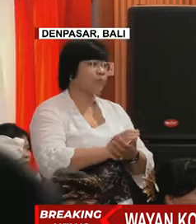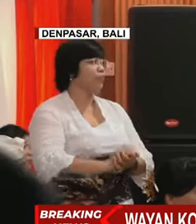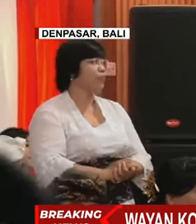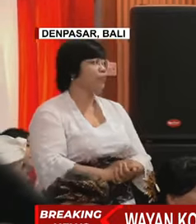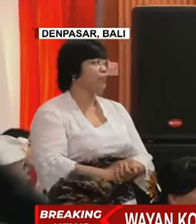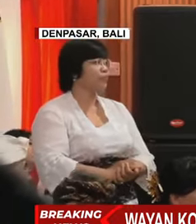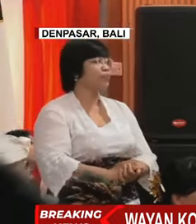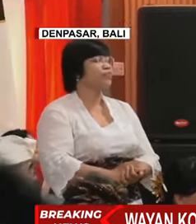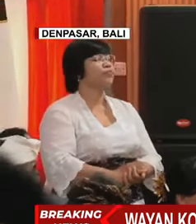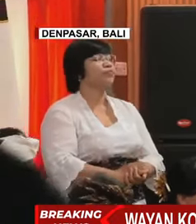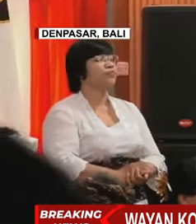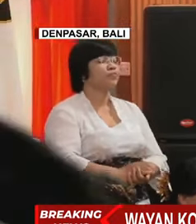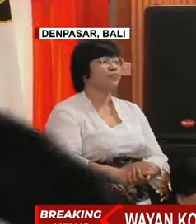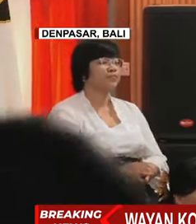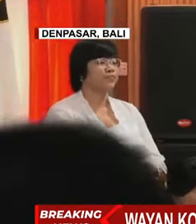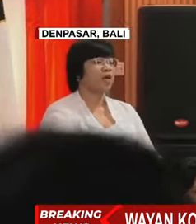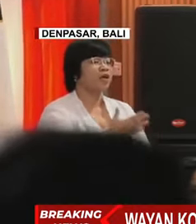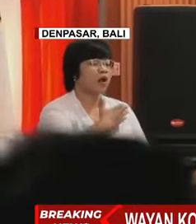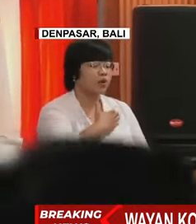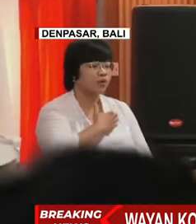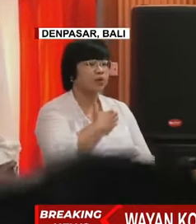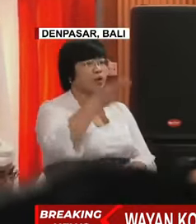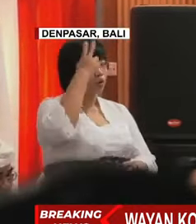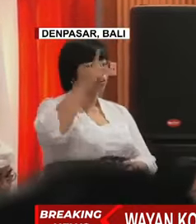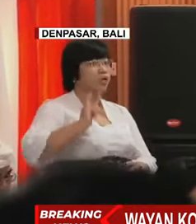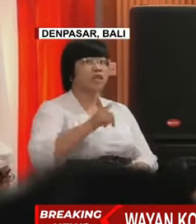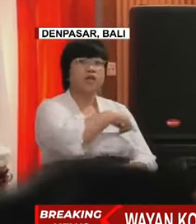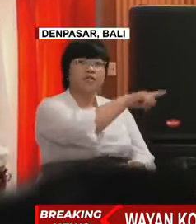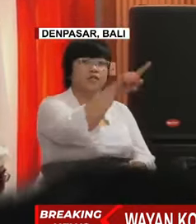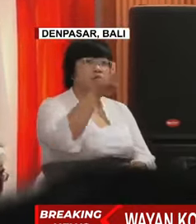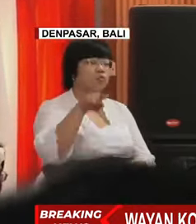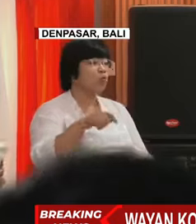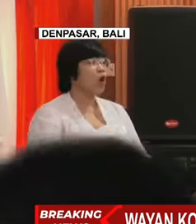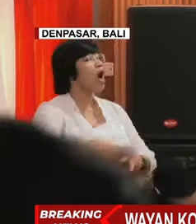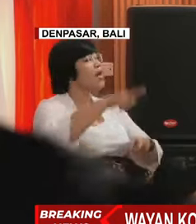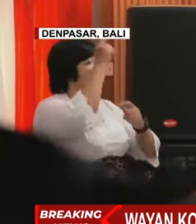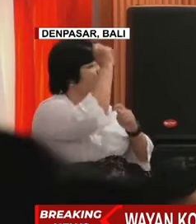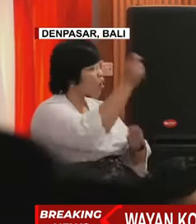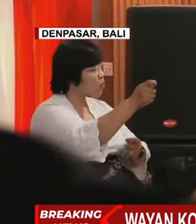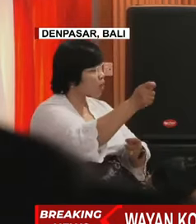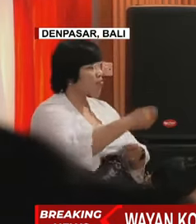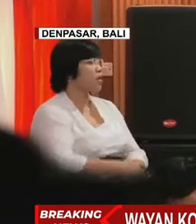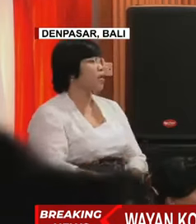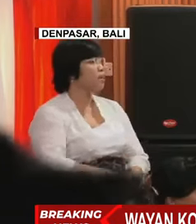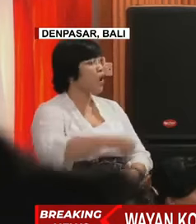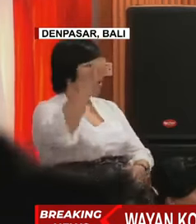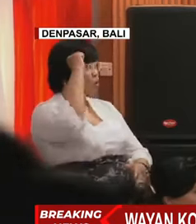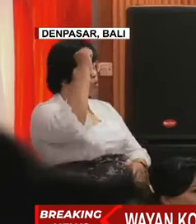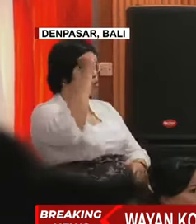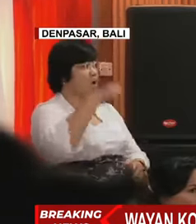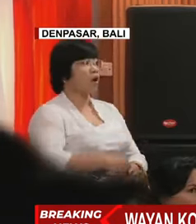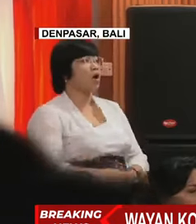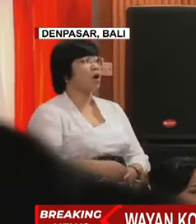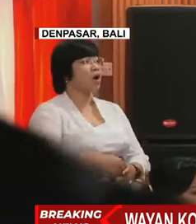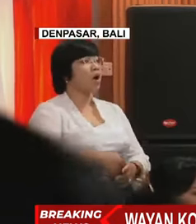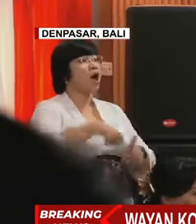bisa membuktikan rekam jejaknya kalau dari sisi itu kemudian yang kedua pasangannya juga menarik ini Eh siapa tadi Eh eh